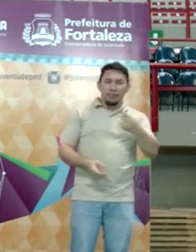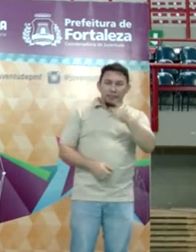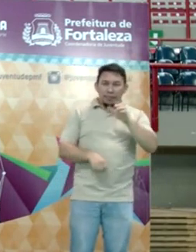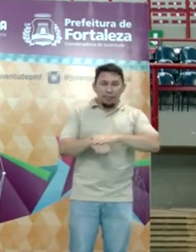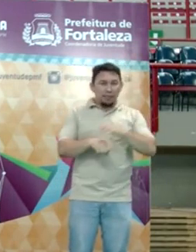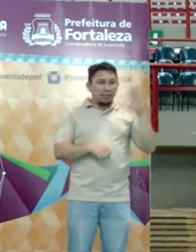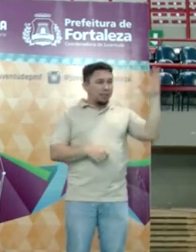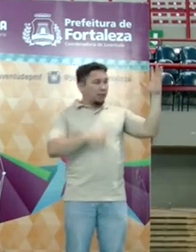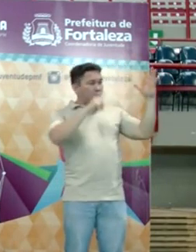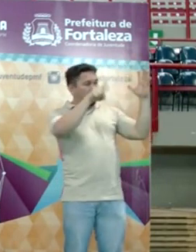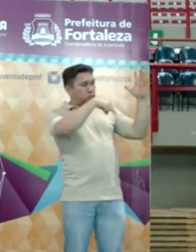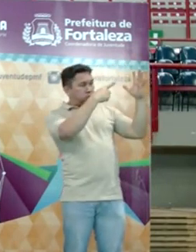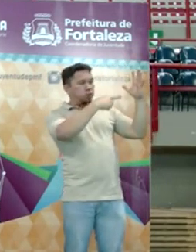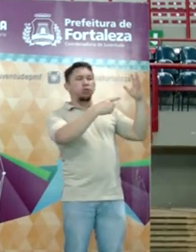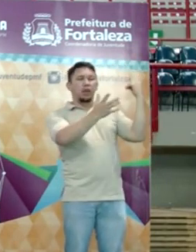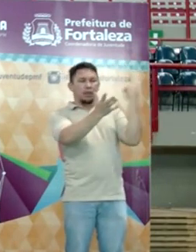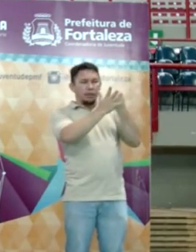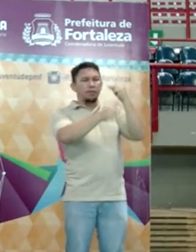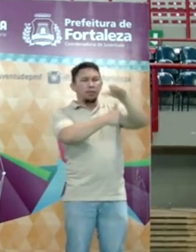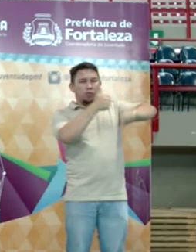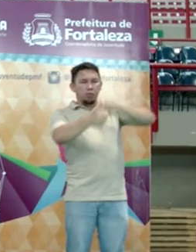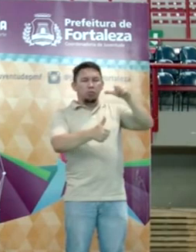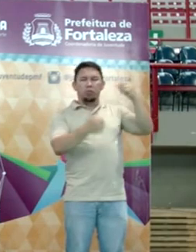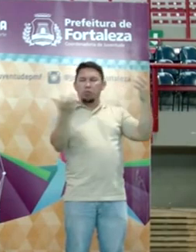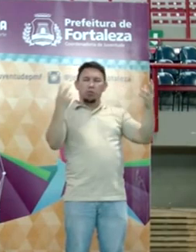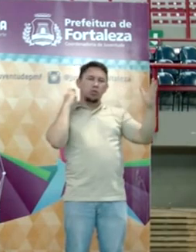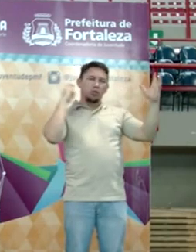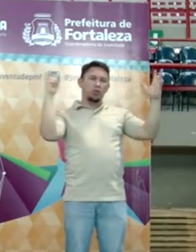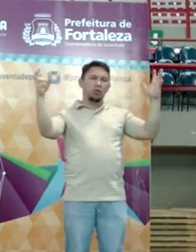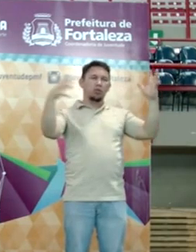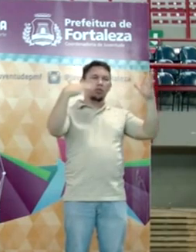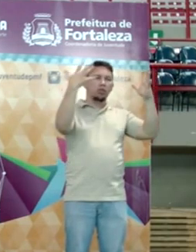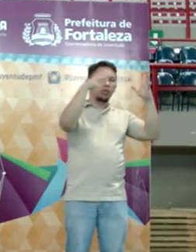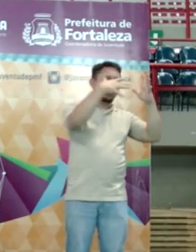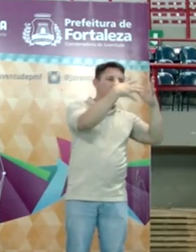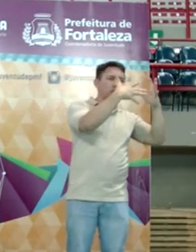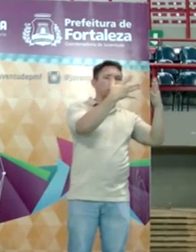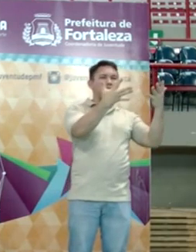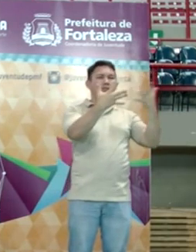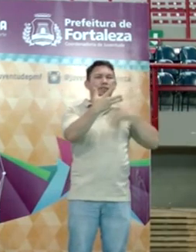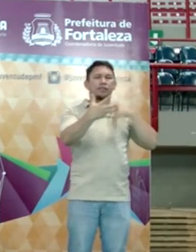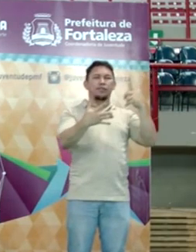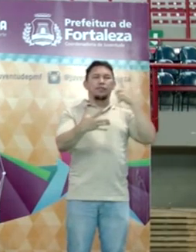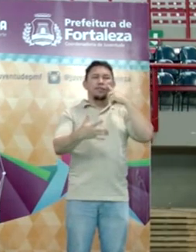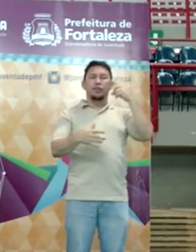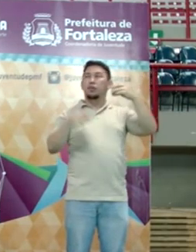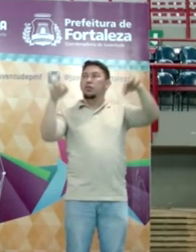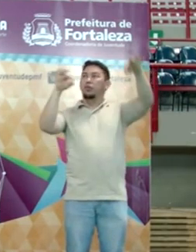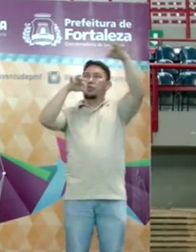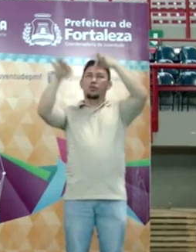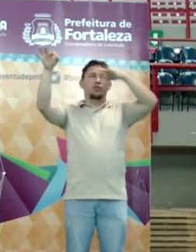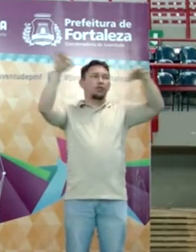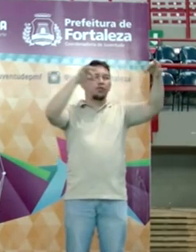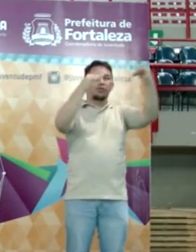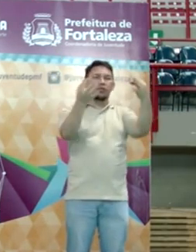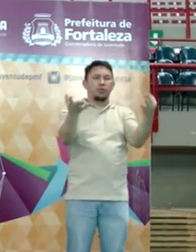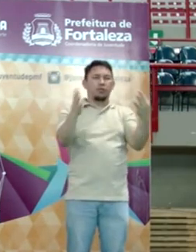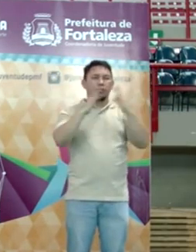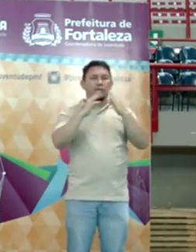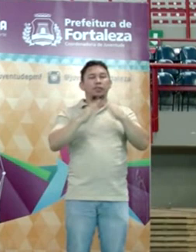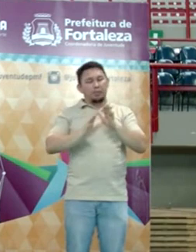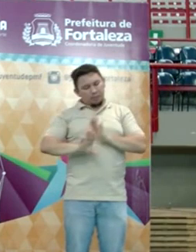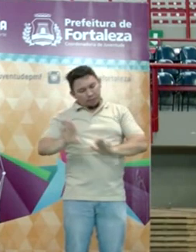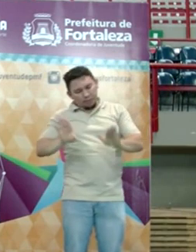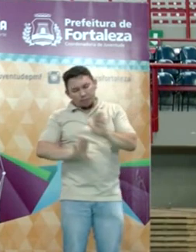usina eólica, ela impacta um morcego, depois você vai estar cheio de mosquito na sua casa. Então